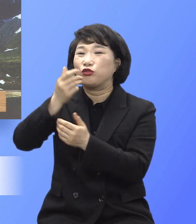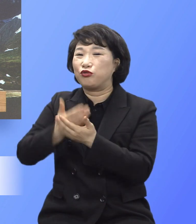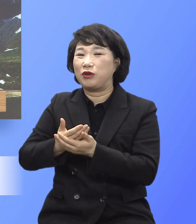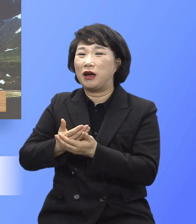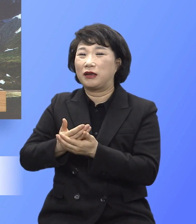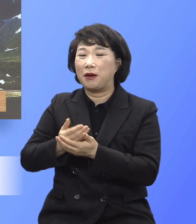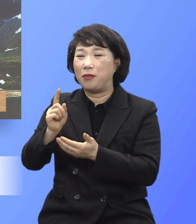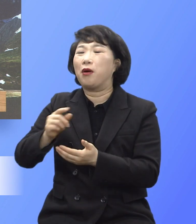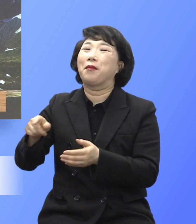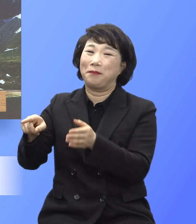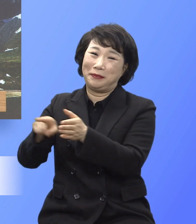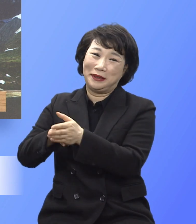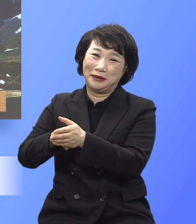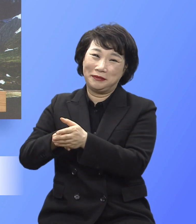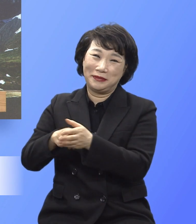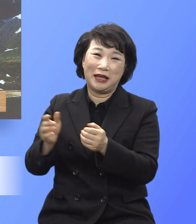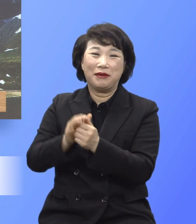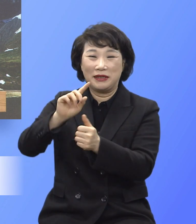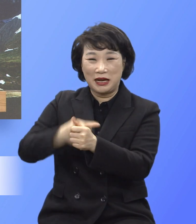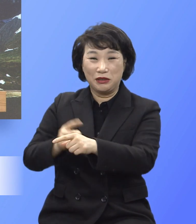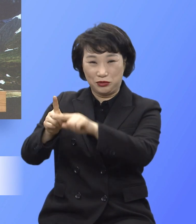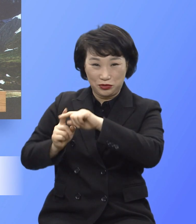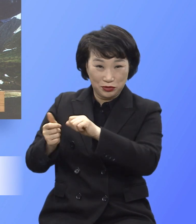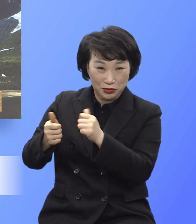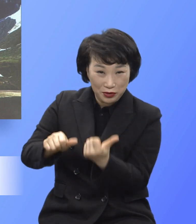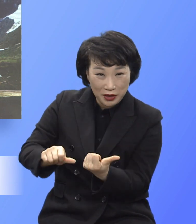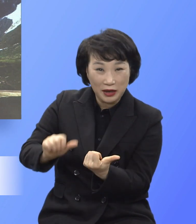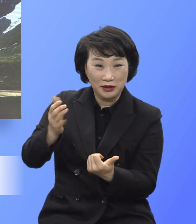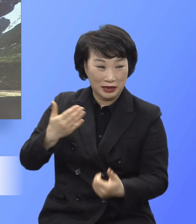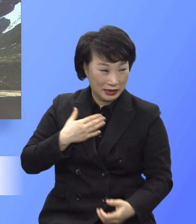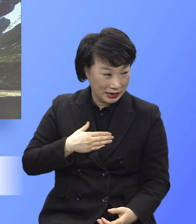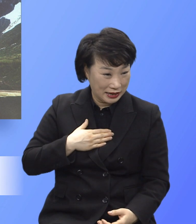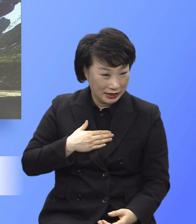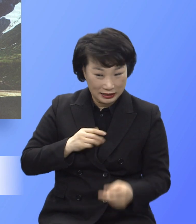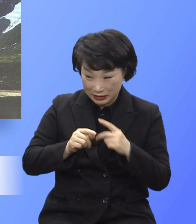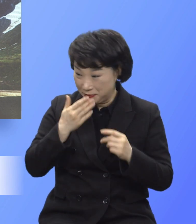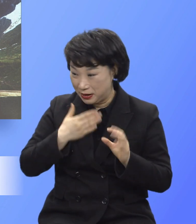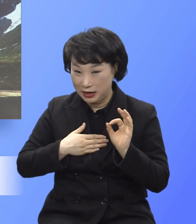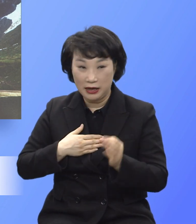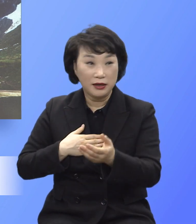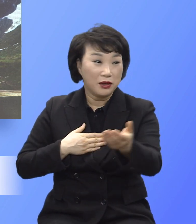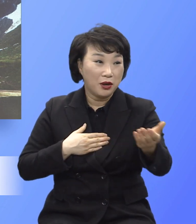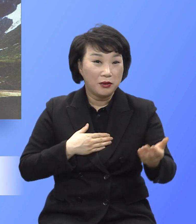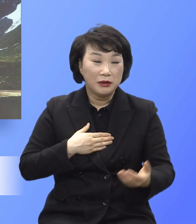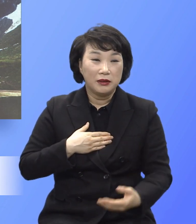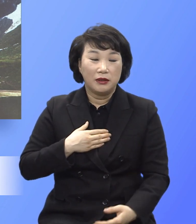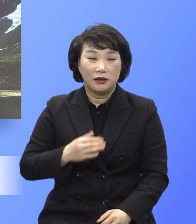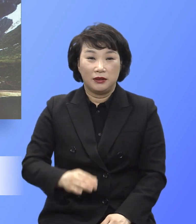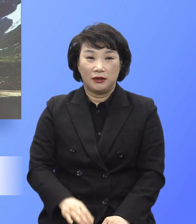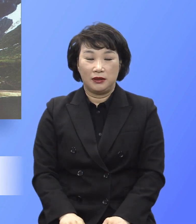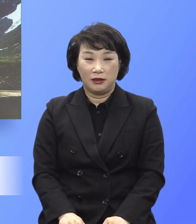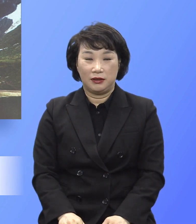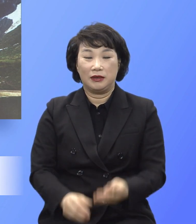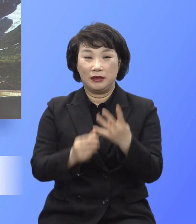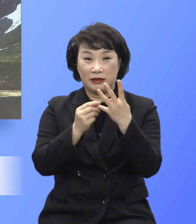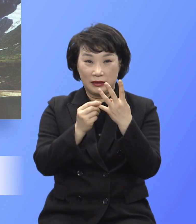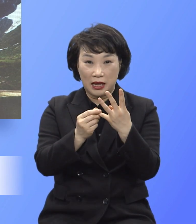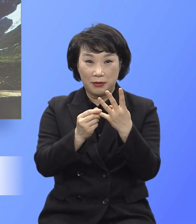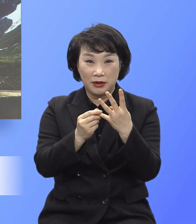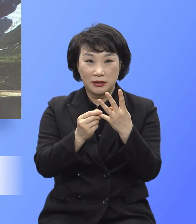그래서 순주를 불사하는 것이라 이래요. 이해가 됩니까? 예. 네